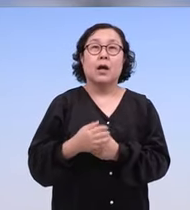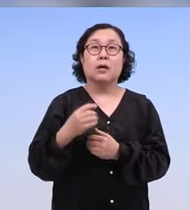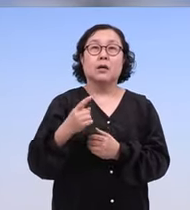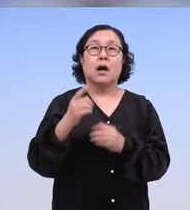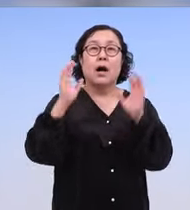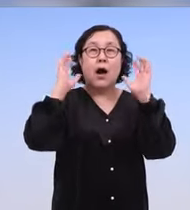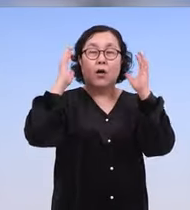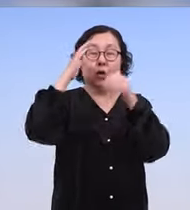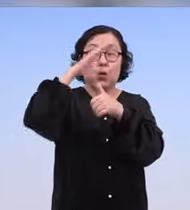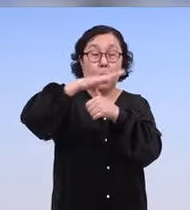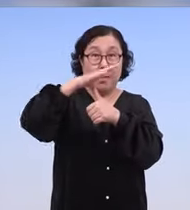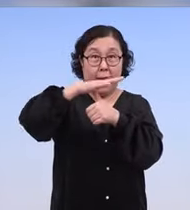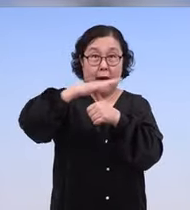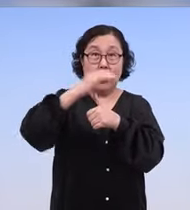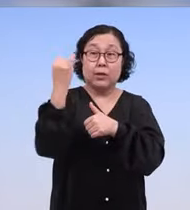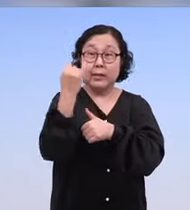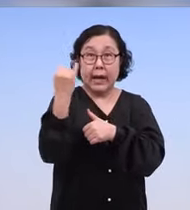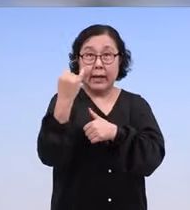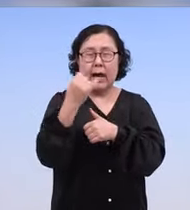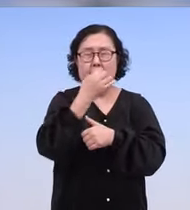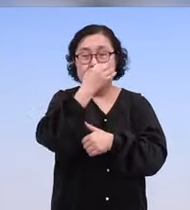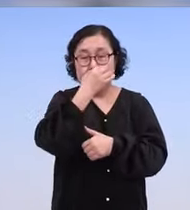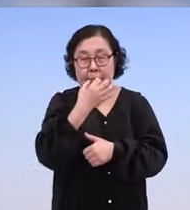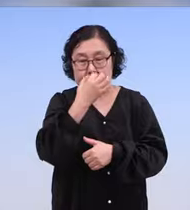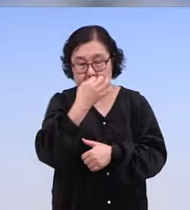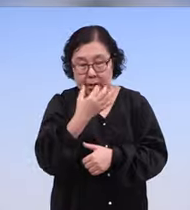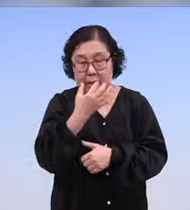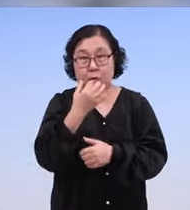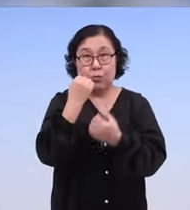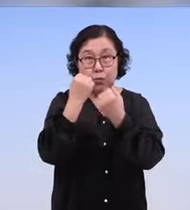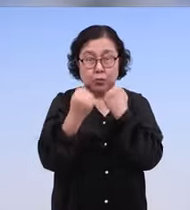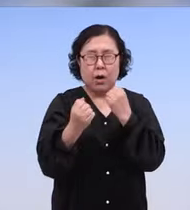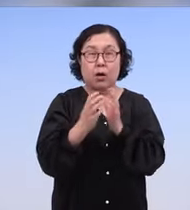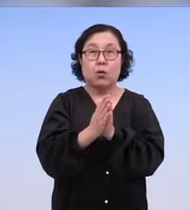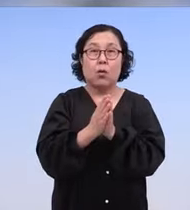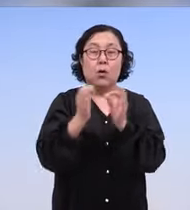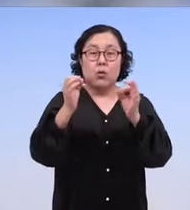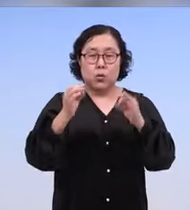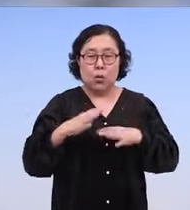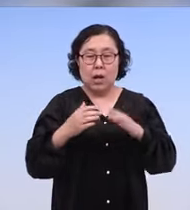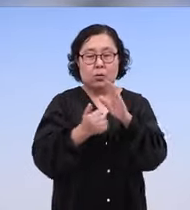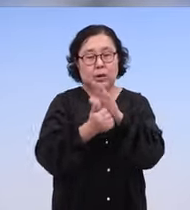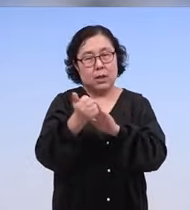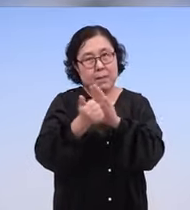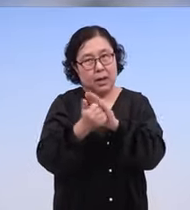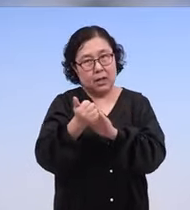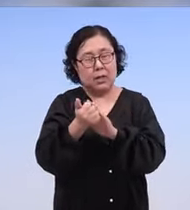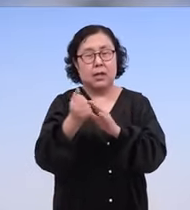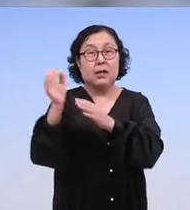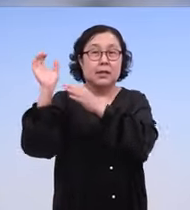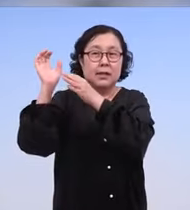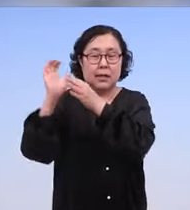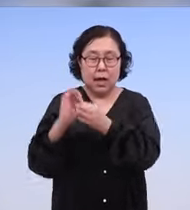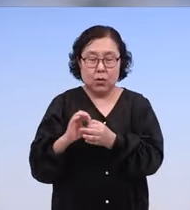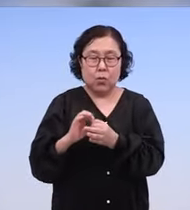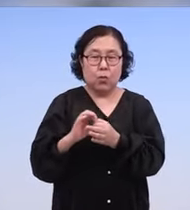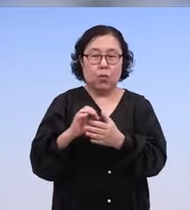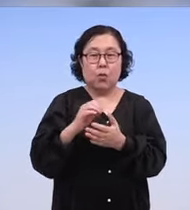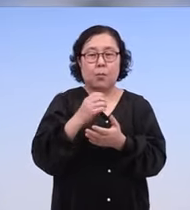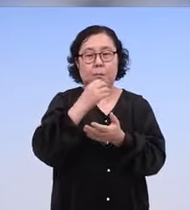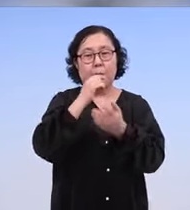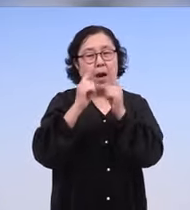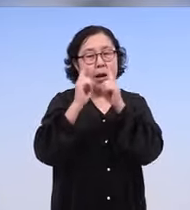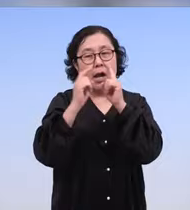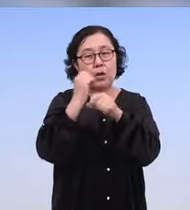어린 꼬맹이가 어떻게 그렇게 힘든 상황에도 낙심하지 않고 놀라운 희망을 계속 노래할 수 있을까? 그게 참